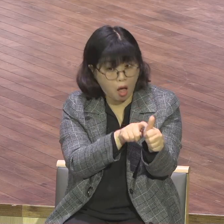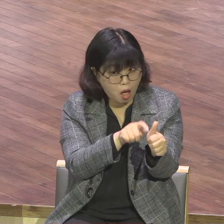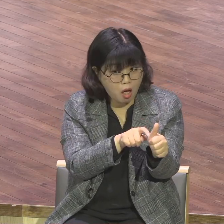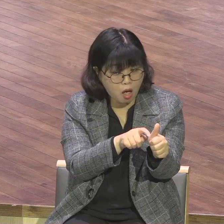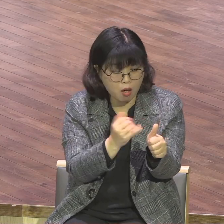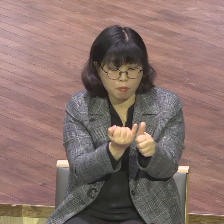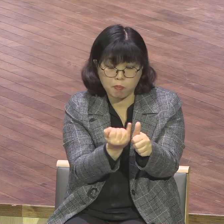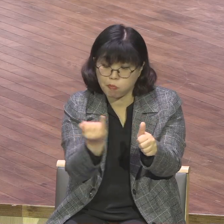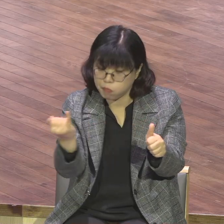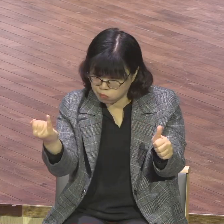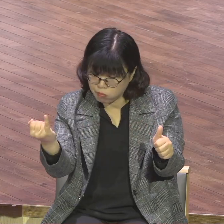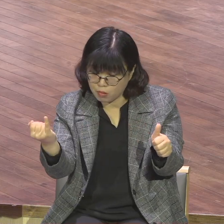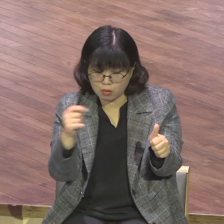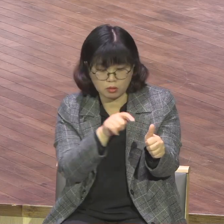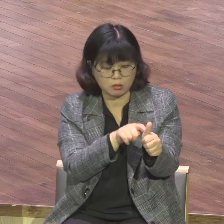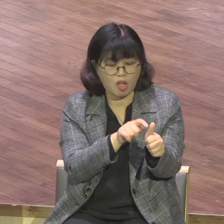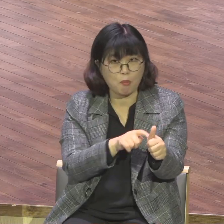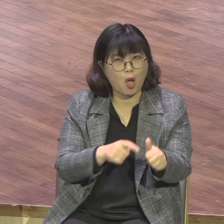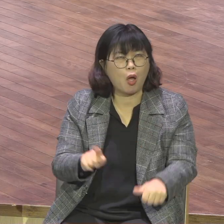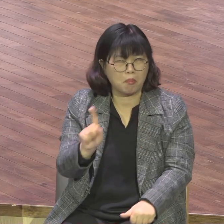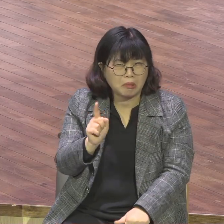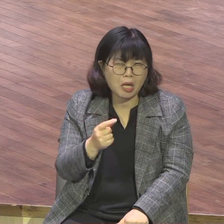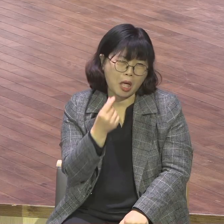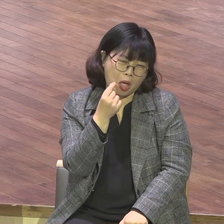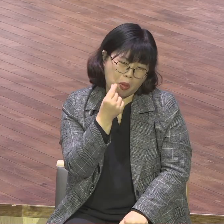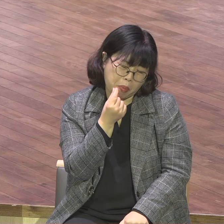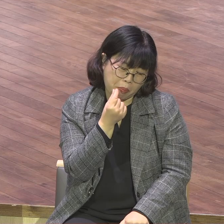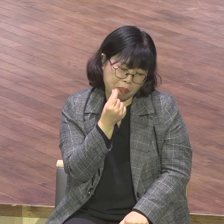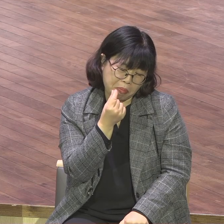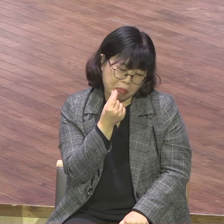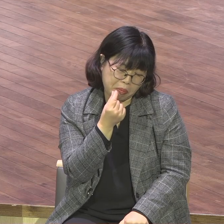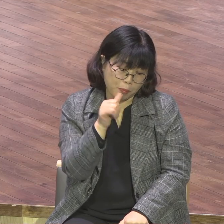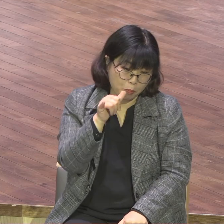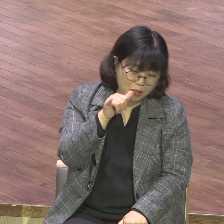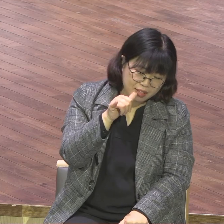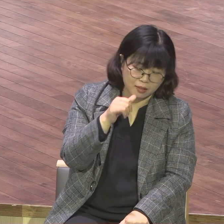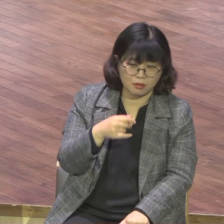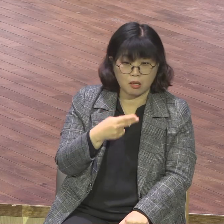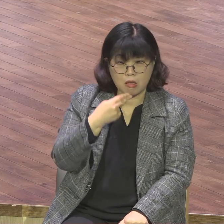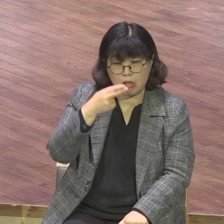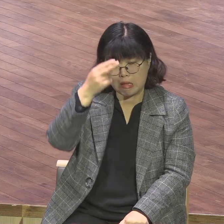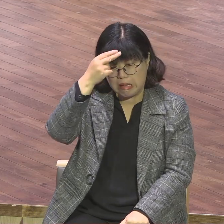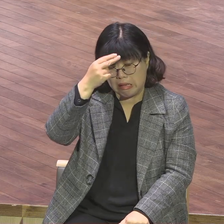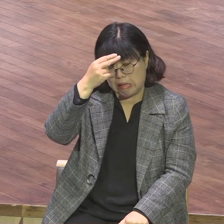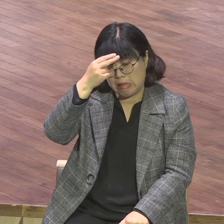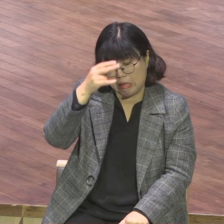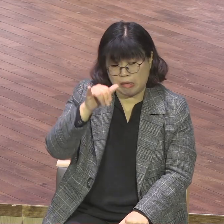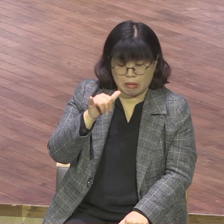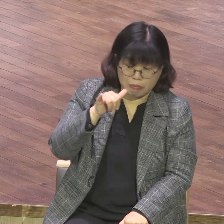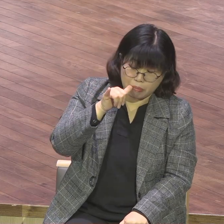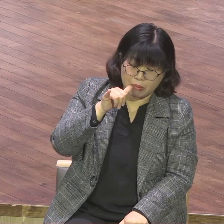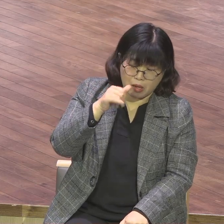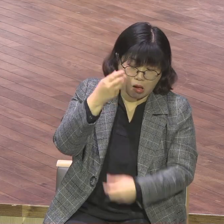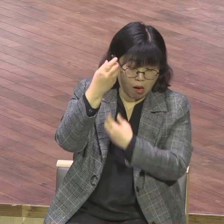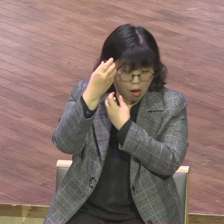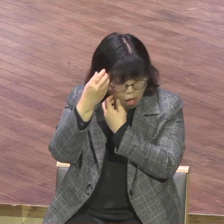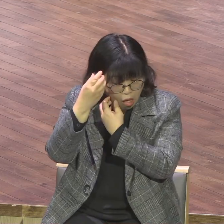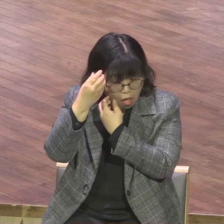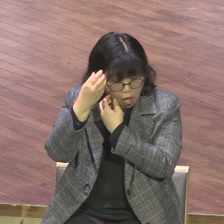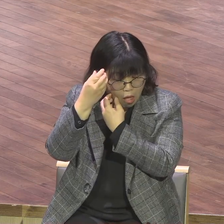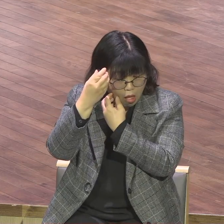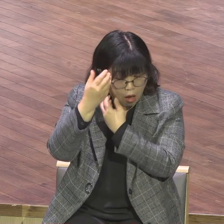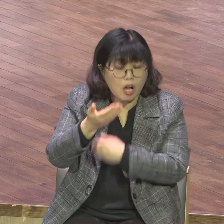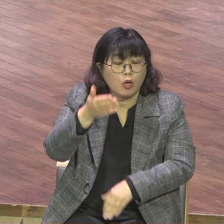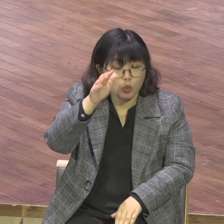술 고래 담배 꼴초라도 맨날 술 취해 들어와 입으로 오줌을 싸더라도 교회